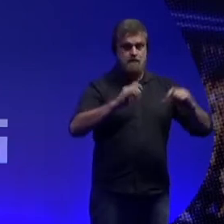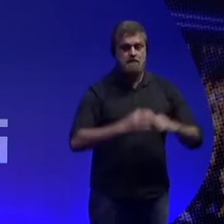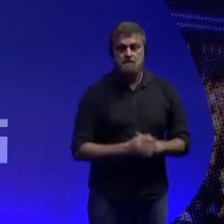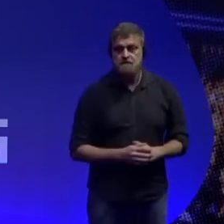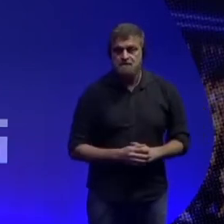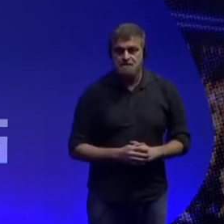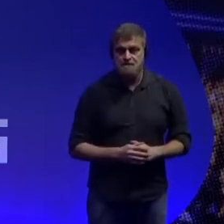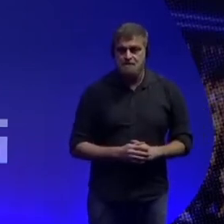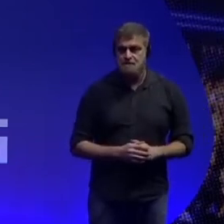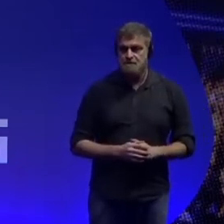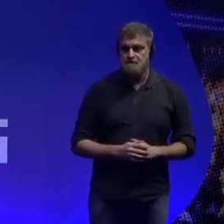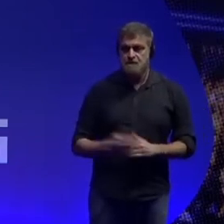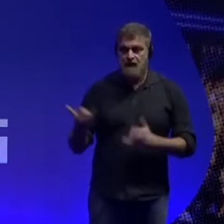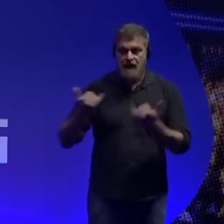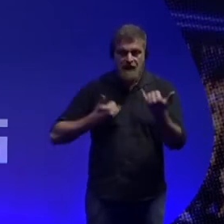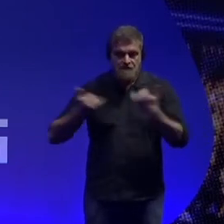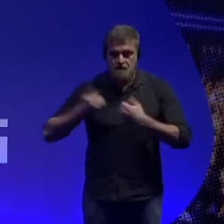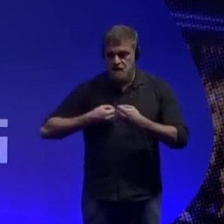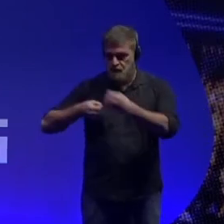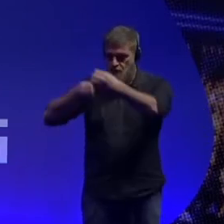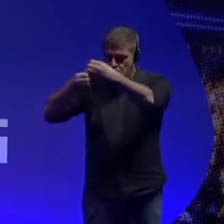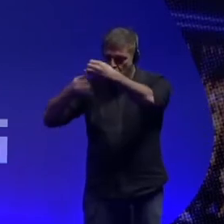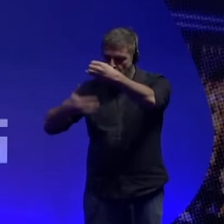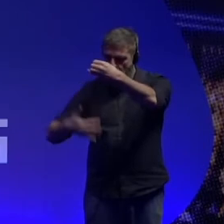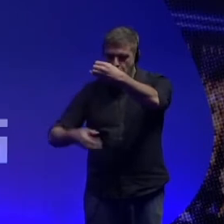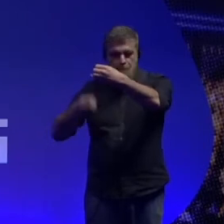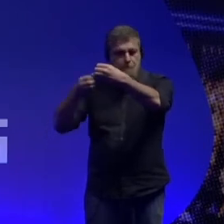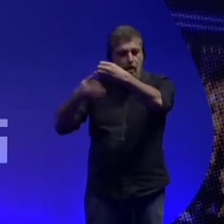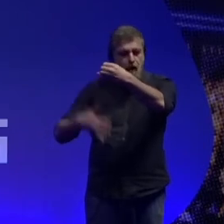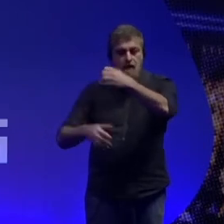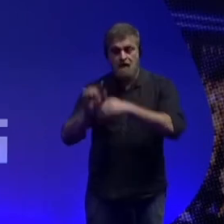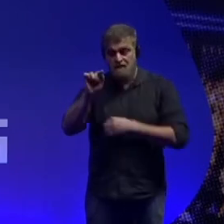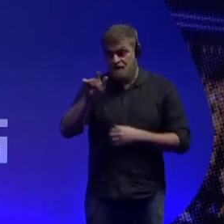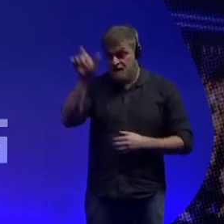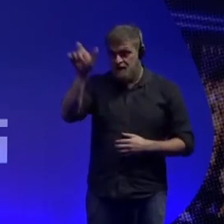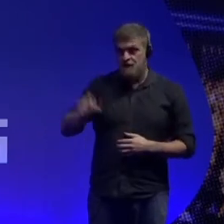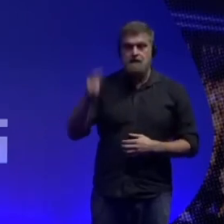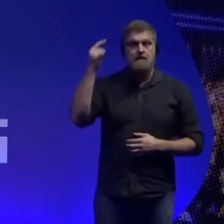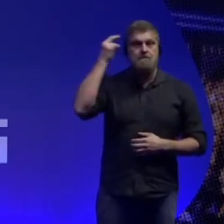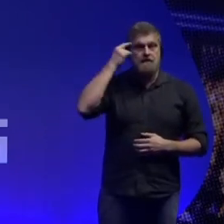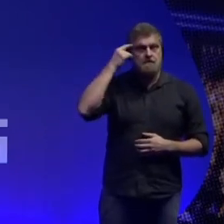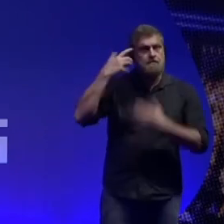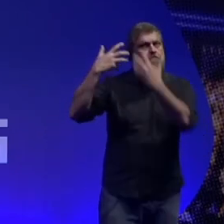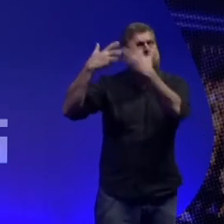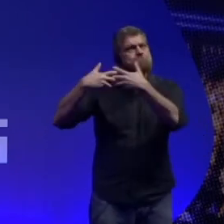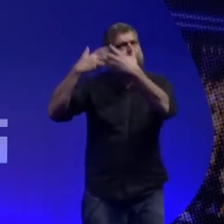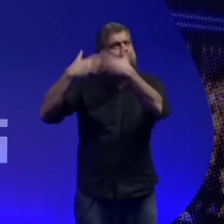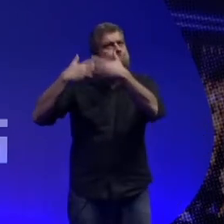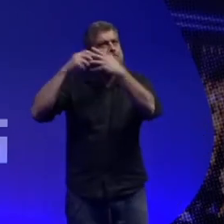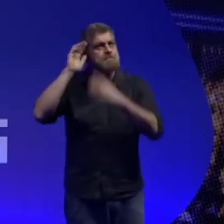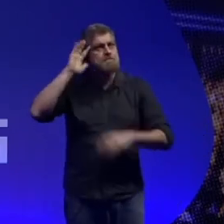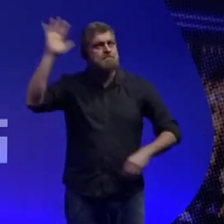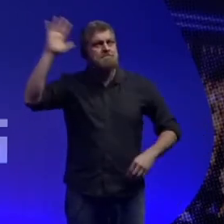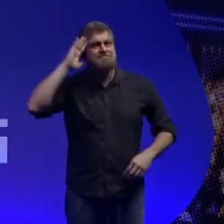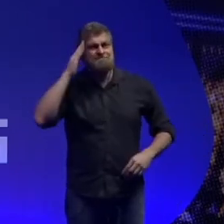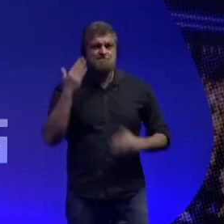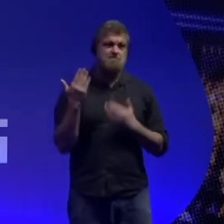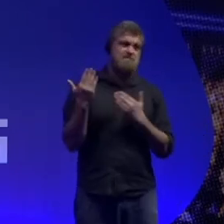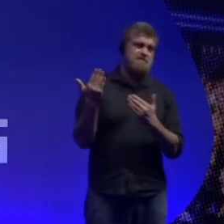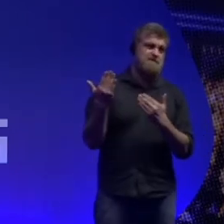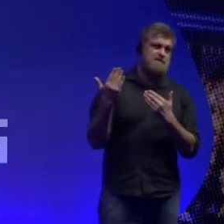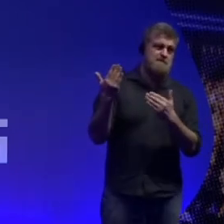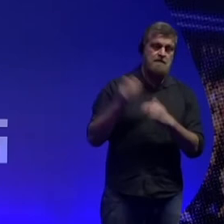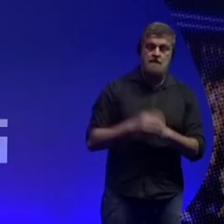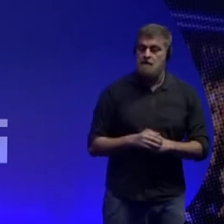E aí ele me narra, na mensagem dele, que ele pensou sobre o que a gente falou, um pouco desconfiado, aplicou